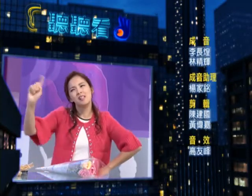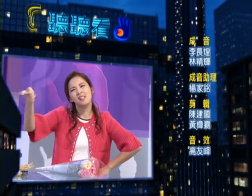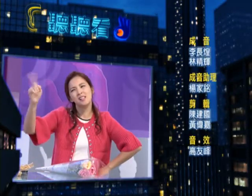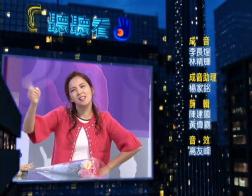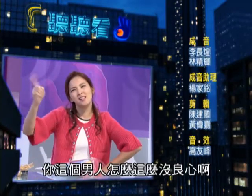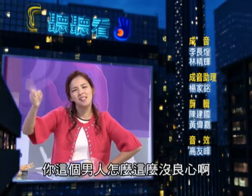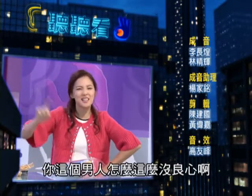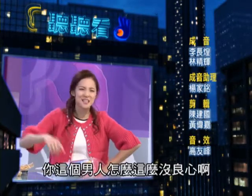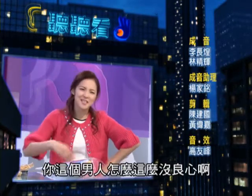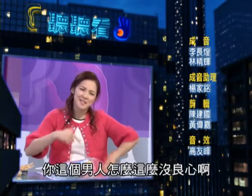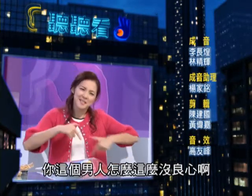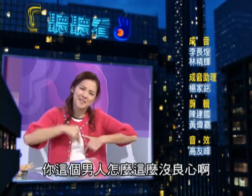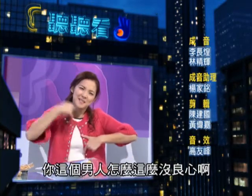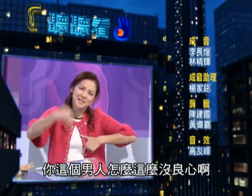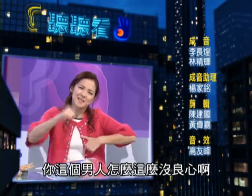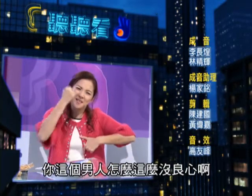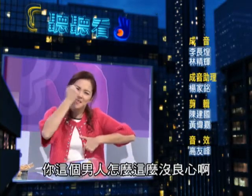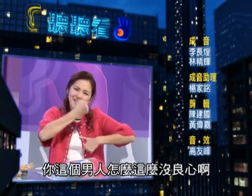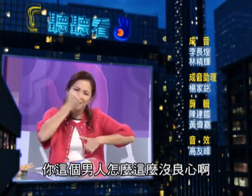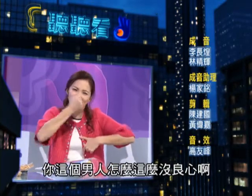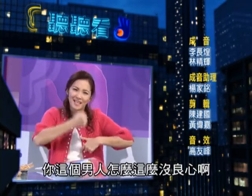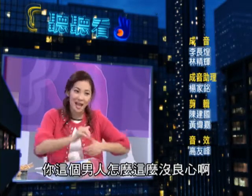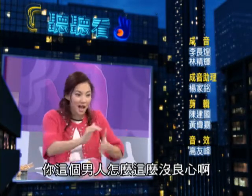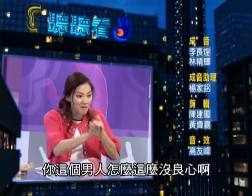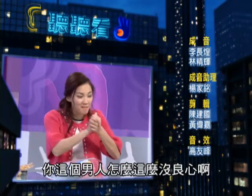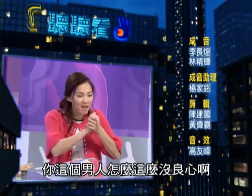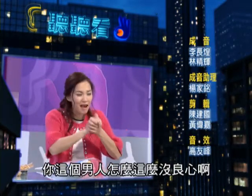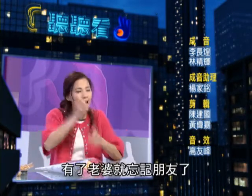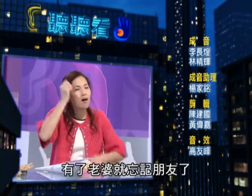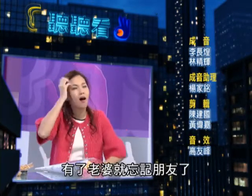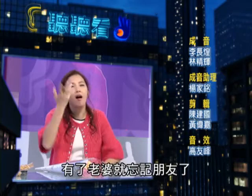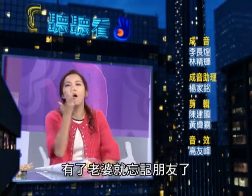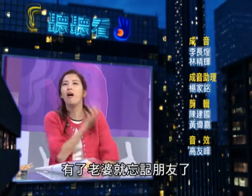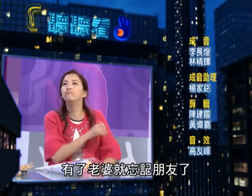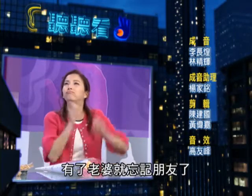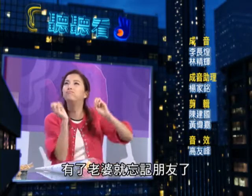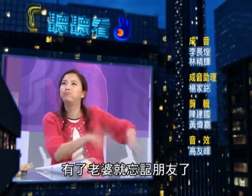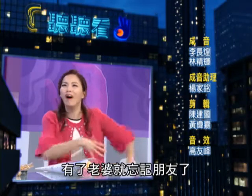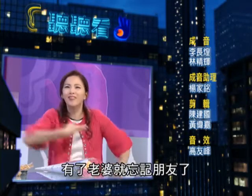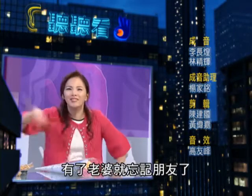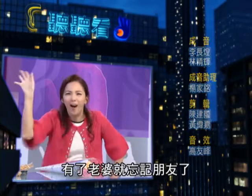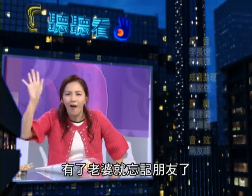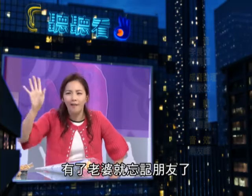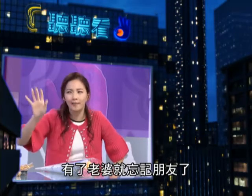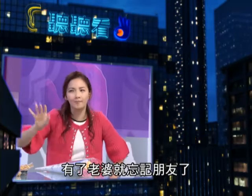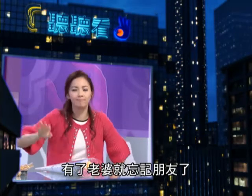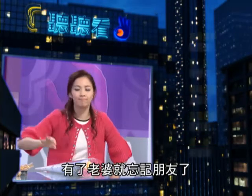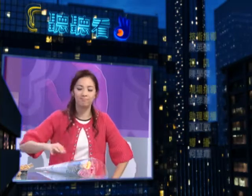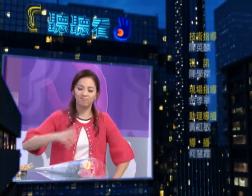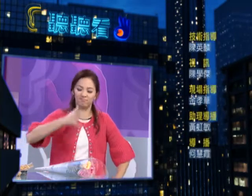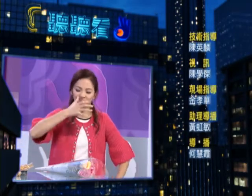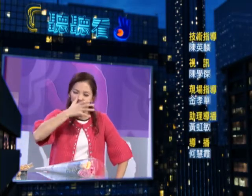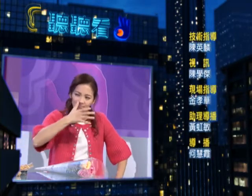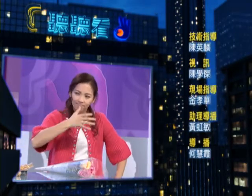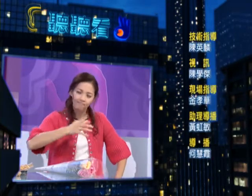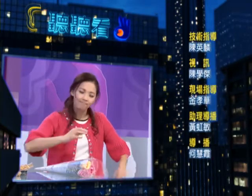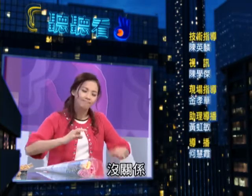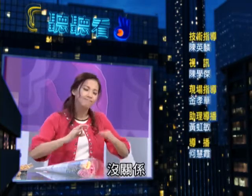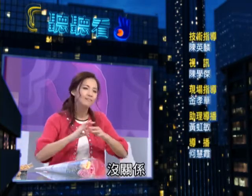你这个男人怎么这么没良心啊，有了老婆就忘记朋友了。没关